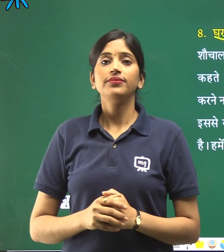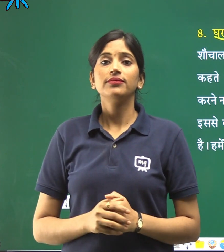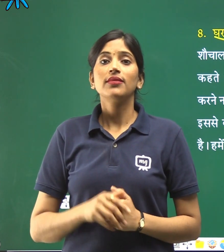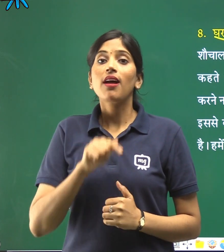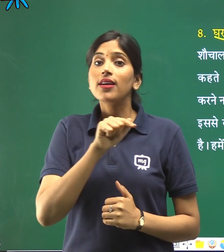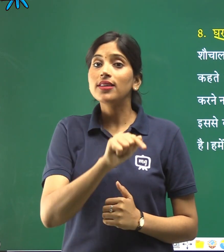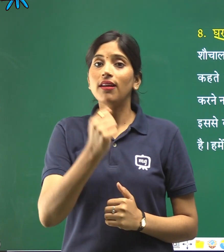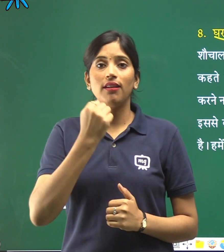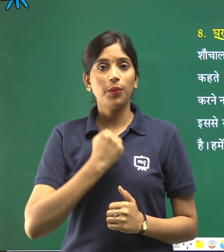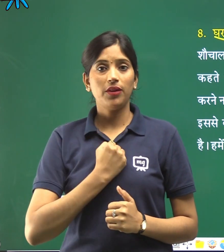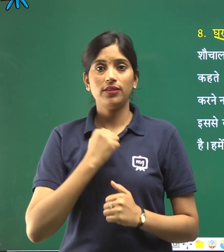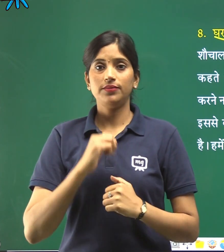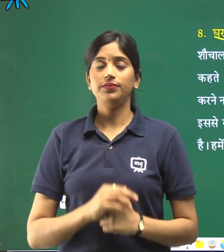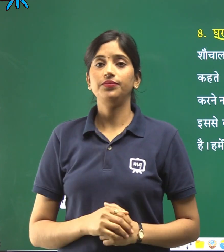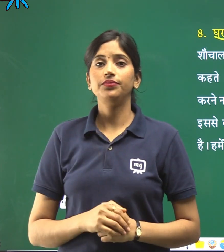यह हमारा